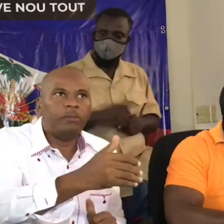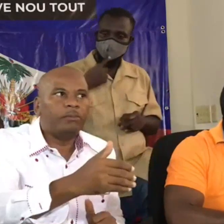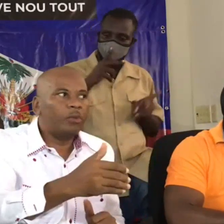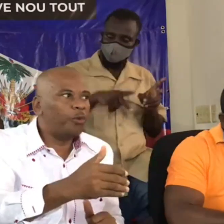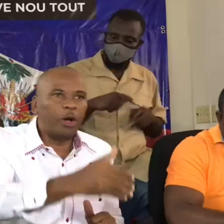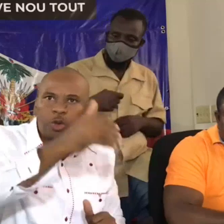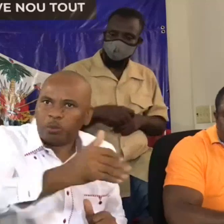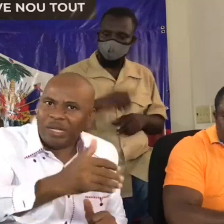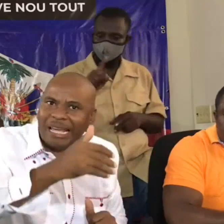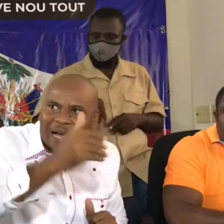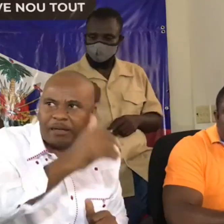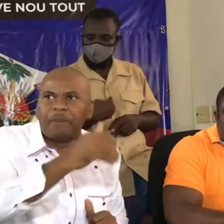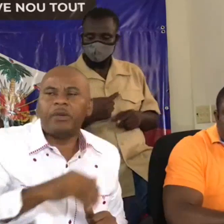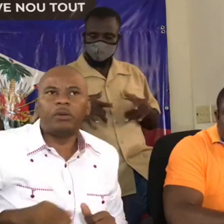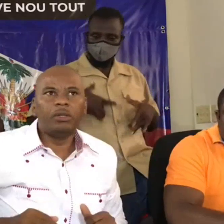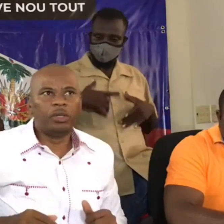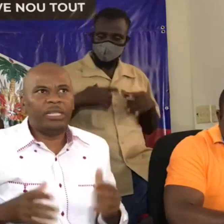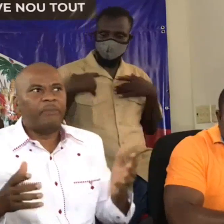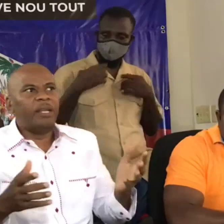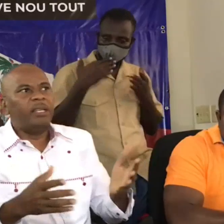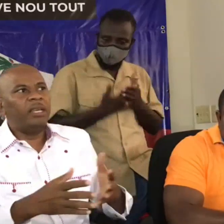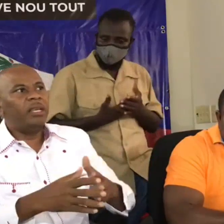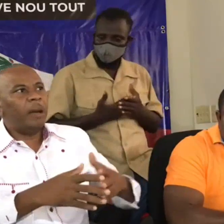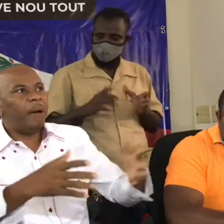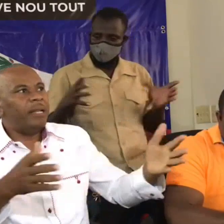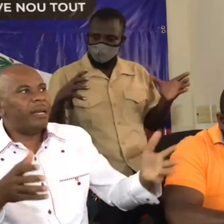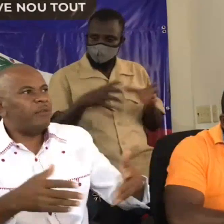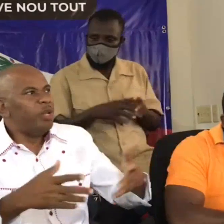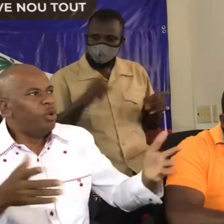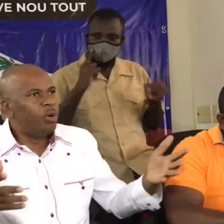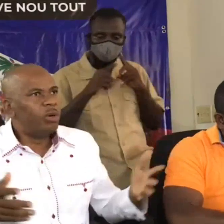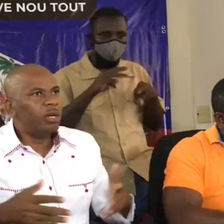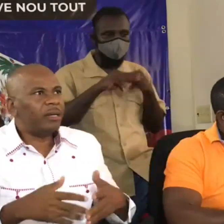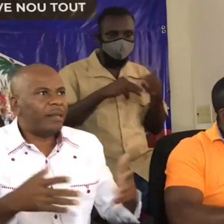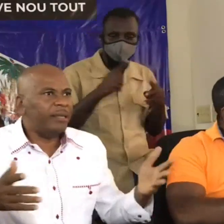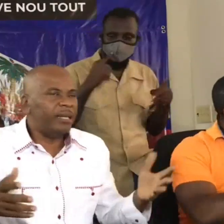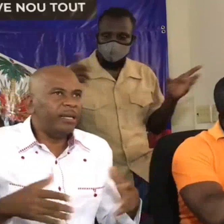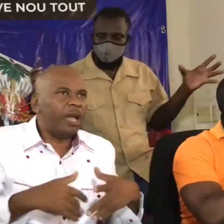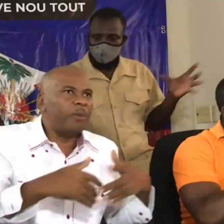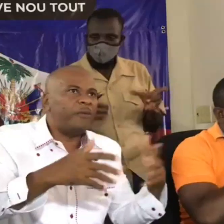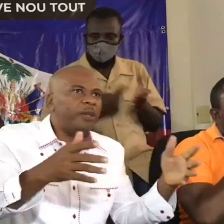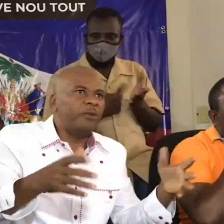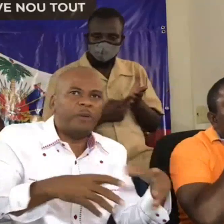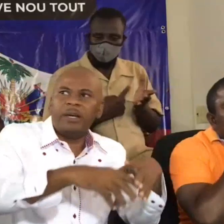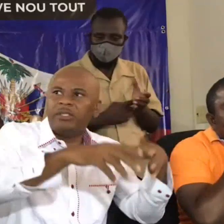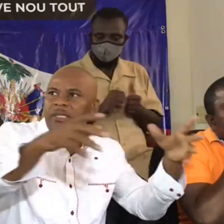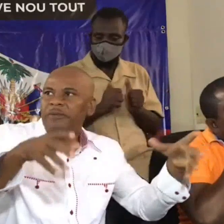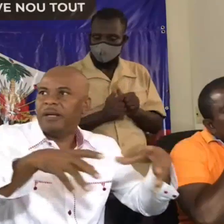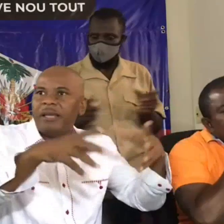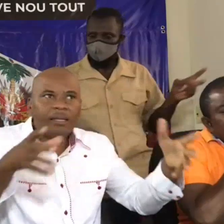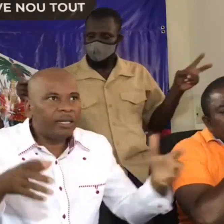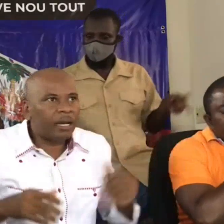résoudre. Faut que tout le monde ait 4 dans mais. Je dis à m'entendre que il y a parlé de 4 millions 4 etc. Yo va faire yo fermer